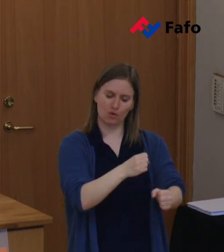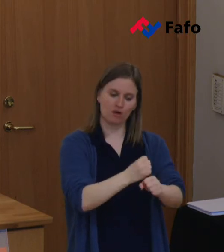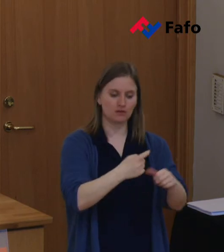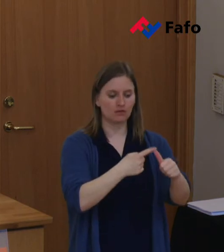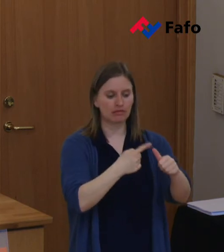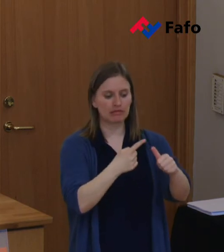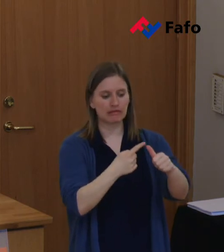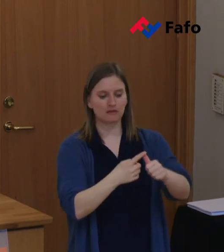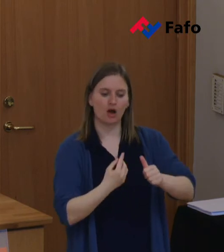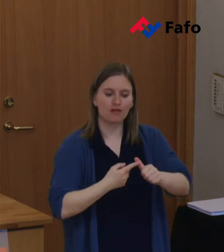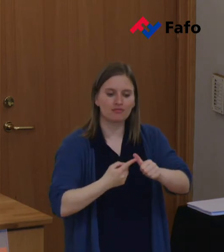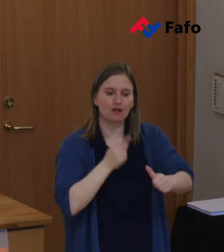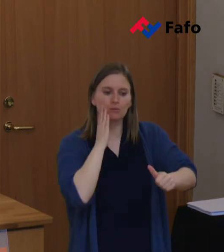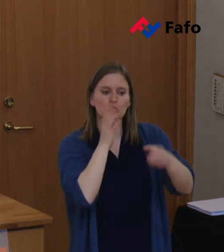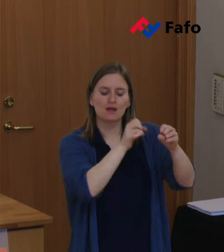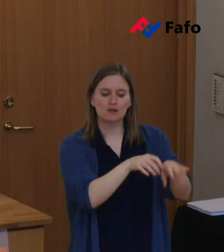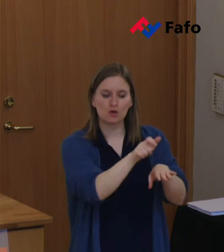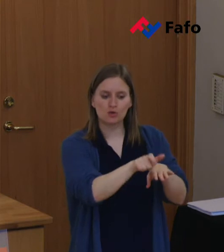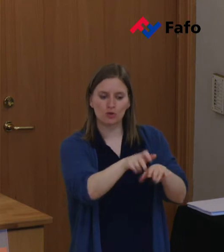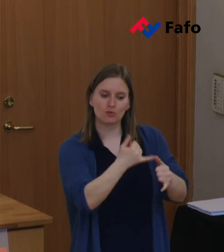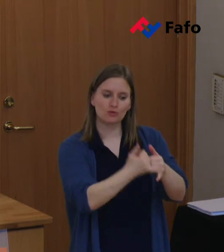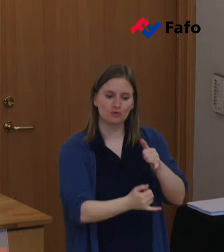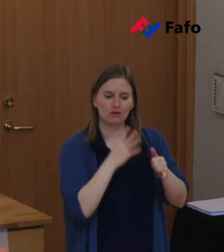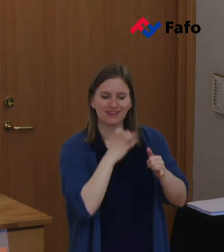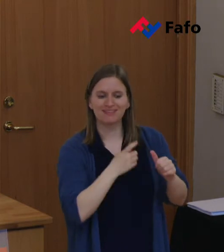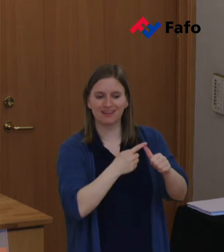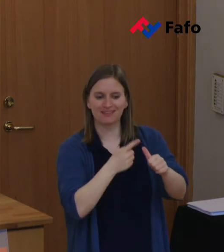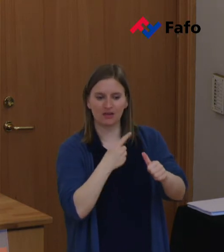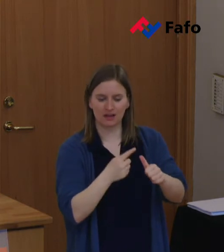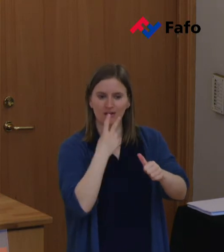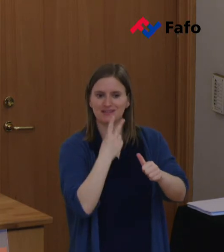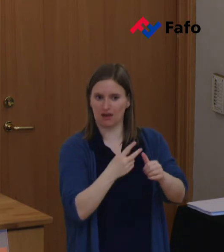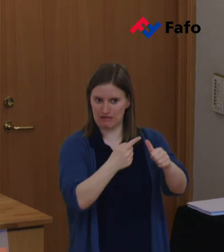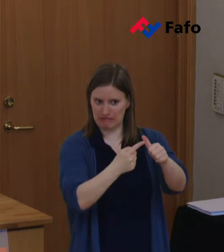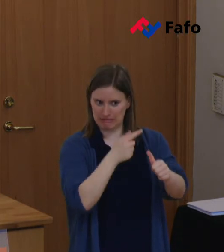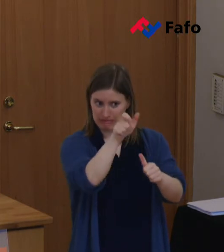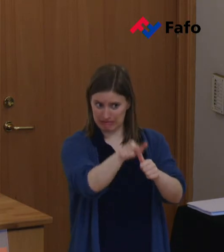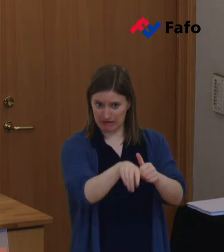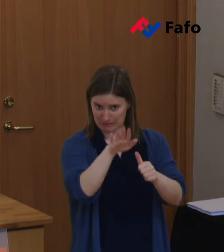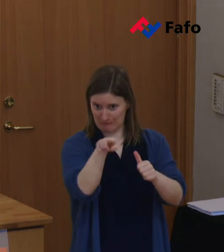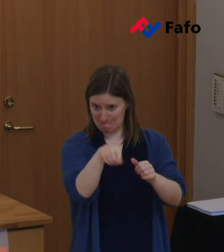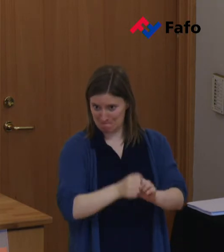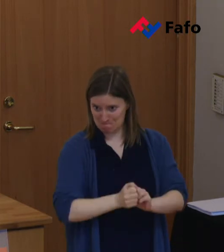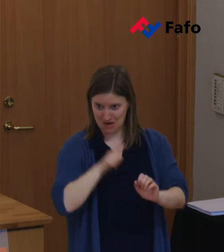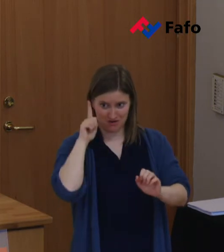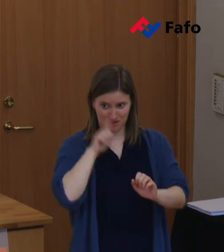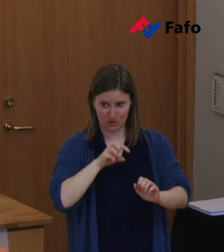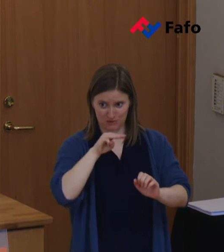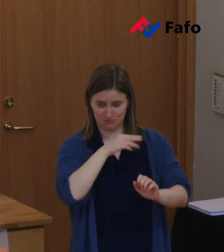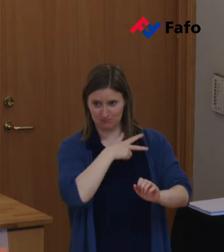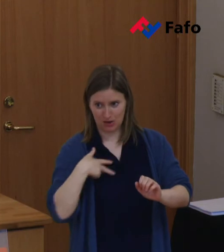telling over antall bostedsløse på slutten av 90-tallet, og jeg ser telleren sitter her i salen i dag, Lars Marius